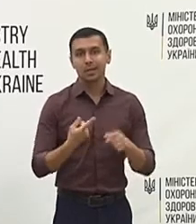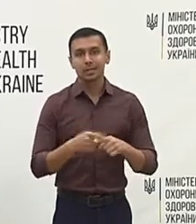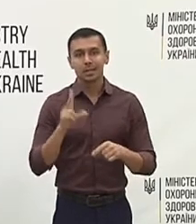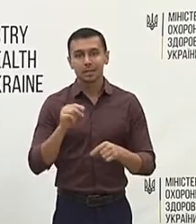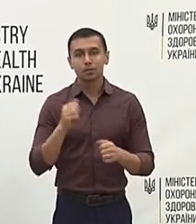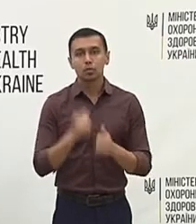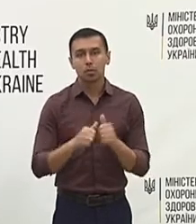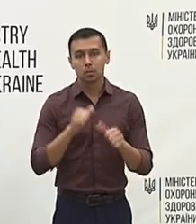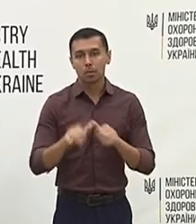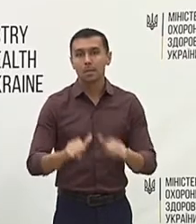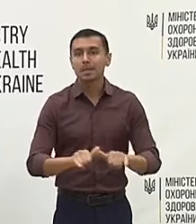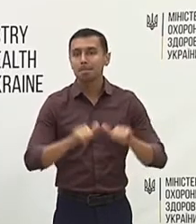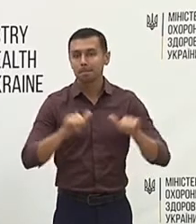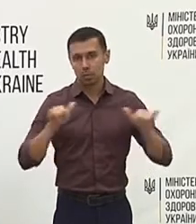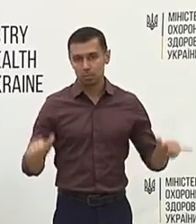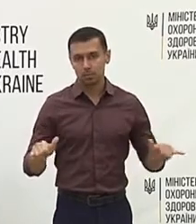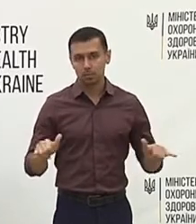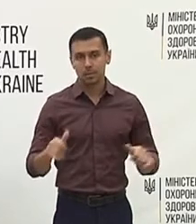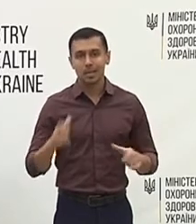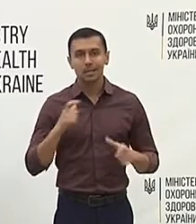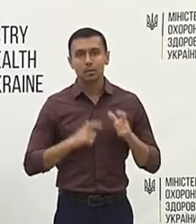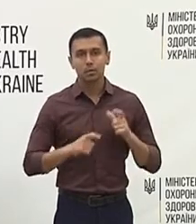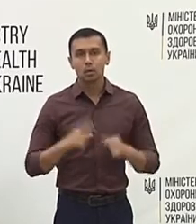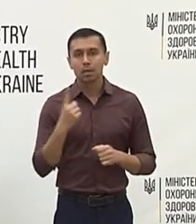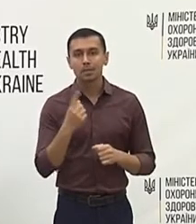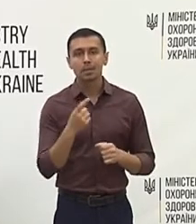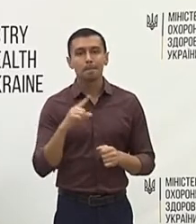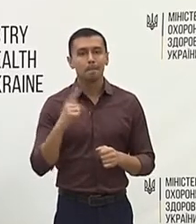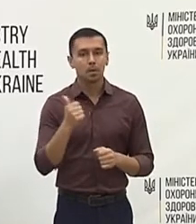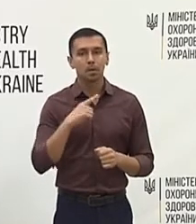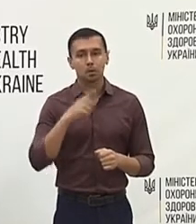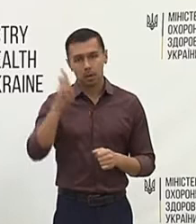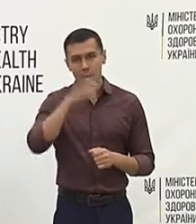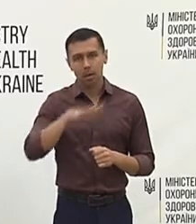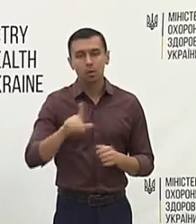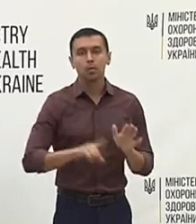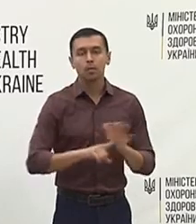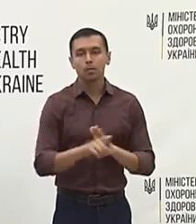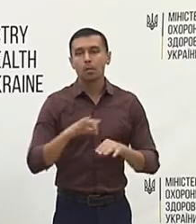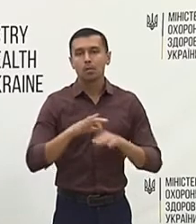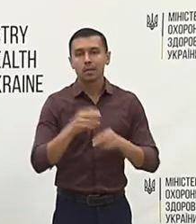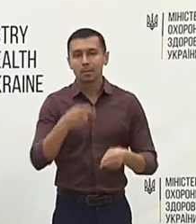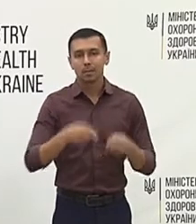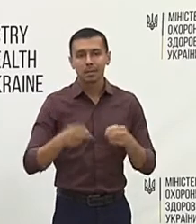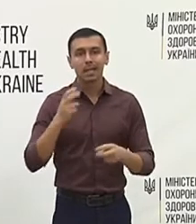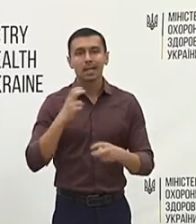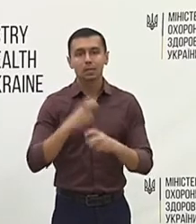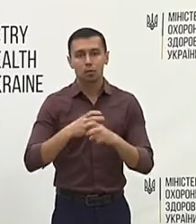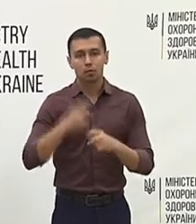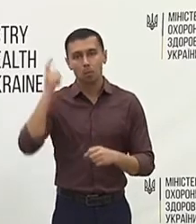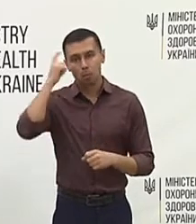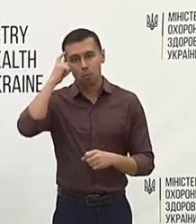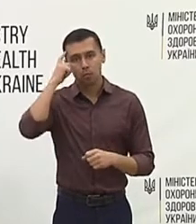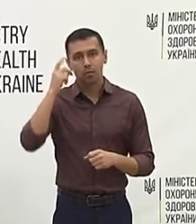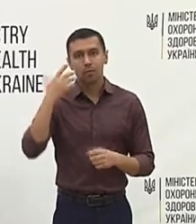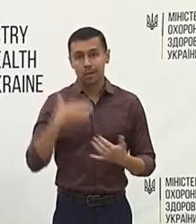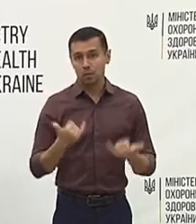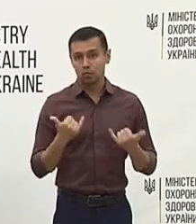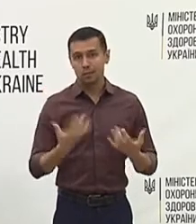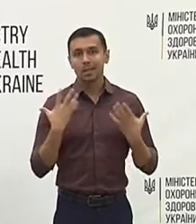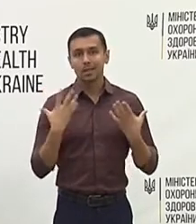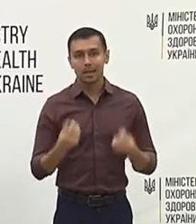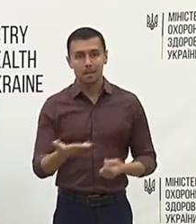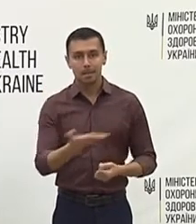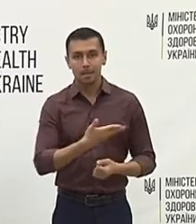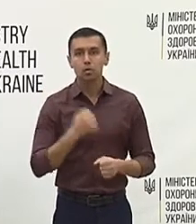цифра з кожним роком збільшується. Інститут одним із перших в нашій країні розпочав проводити трансплантацію кісткового мозку. Вже на сьогоднішній